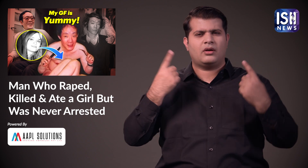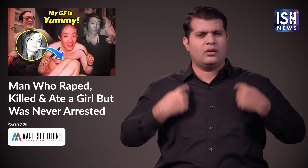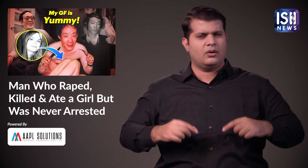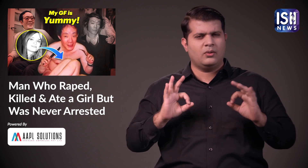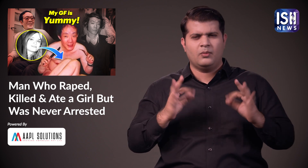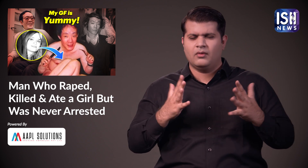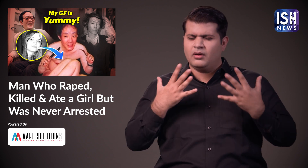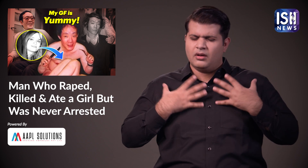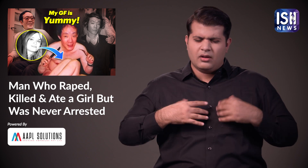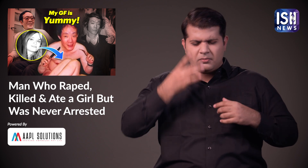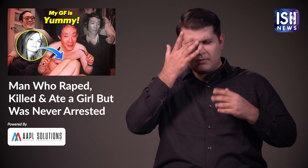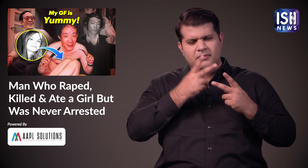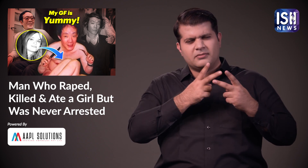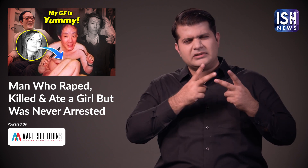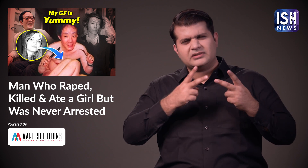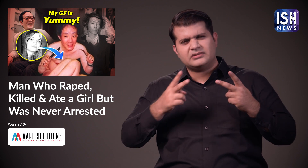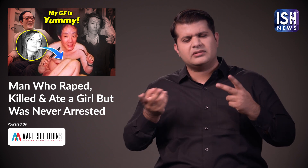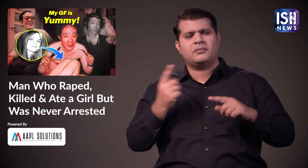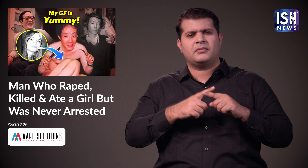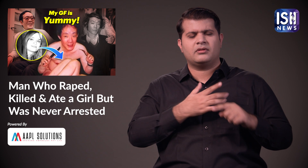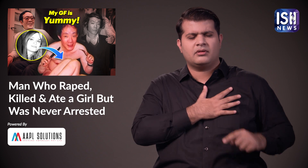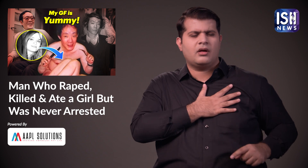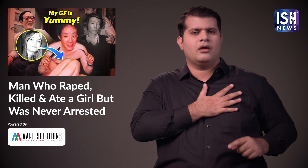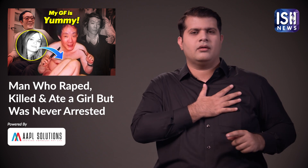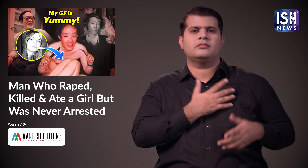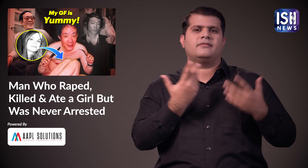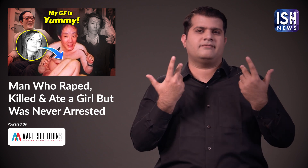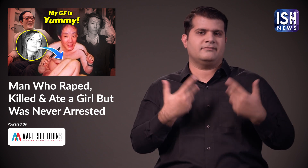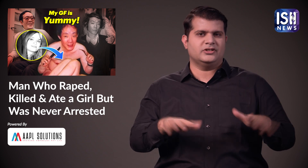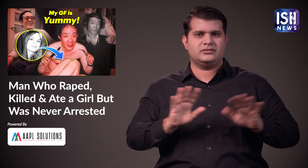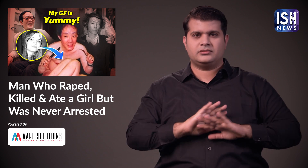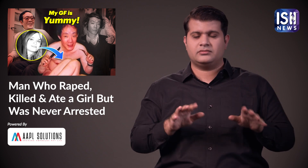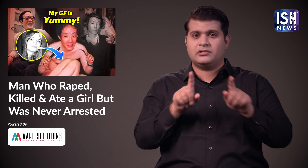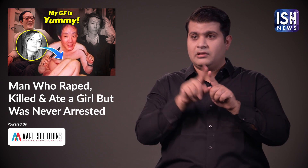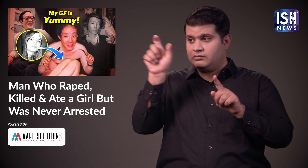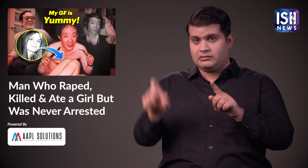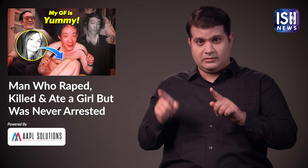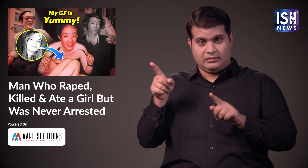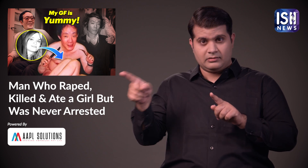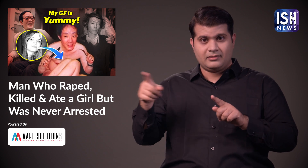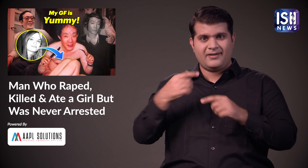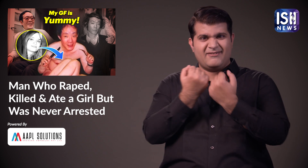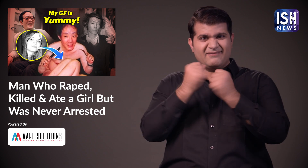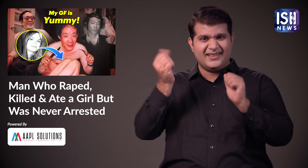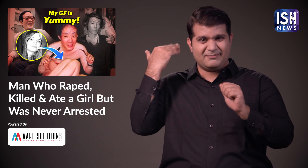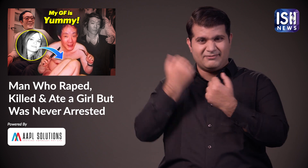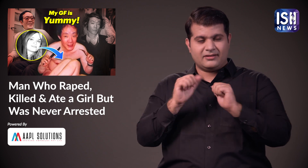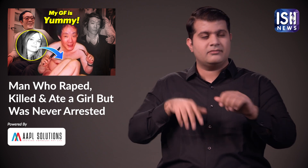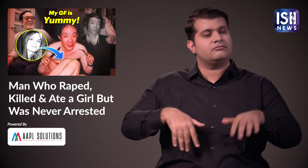कई स्वास्थ्य मुद्दों और दिल का दौरा पड़ने के कारण उसका निधन हो गया था। जघन्य अपराध के बावजूद रिहा होने